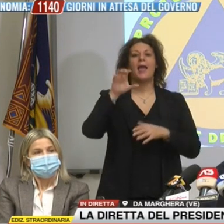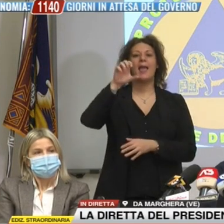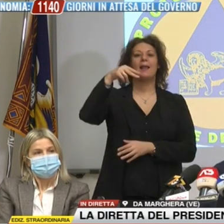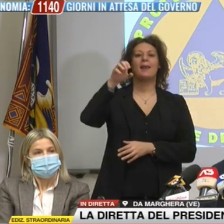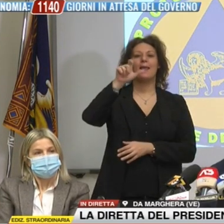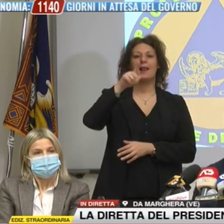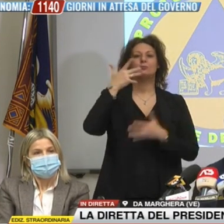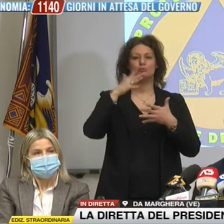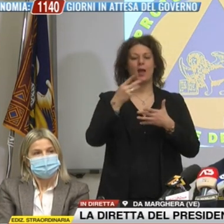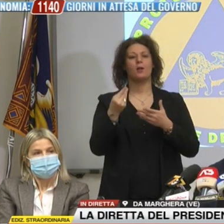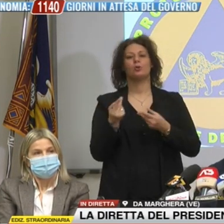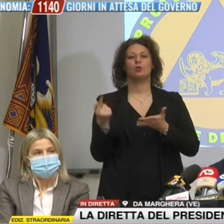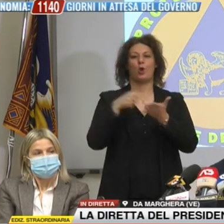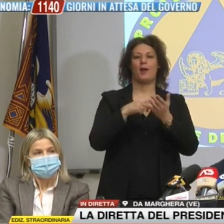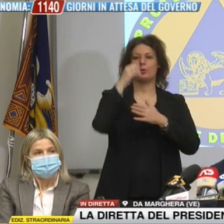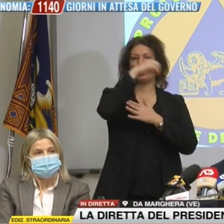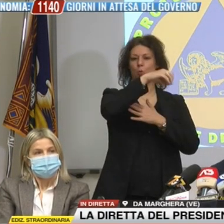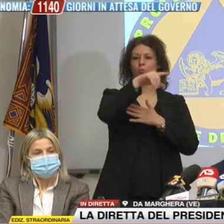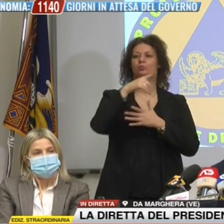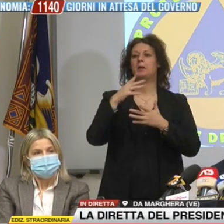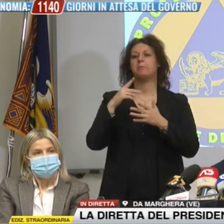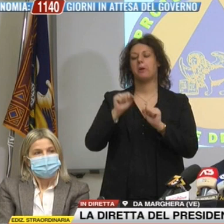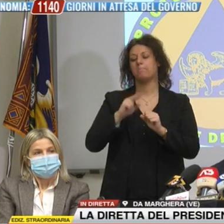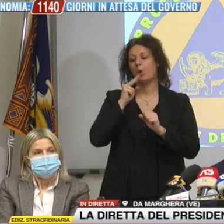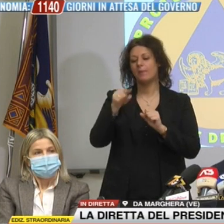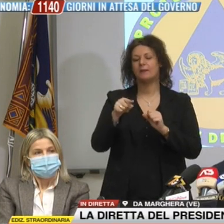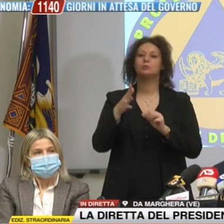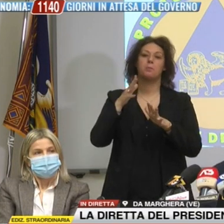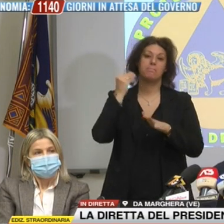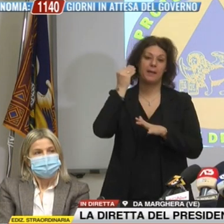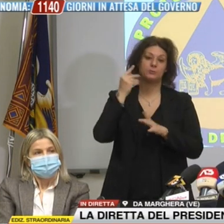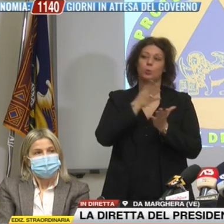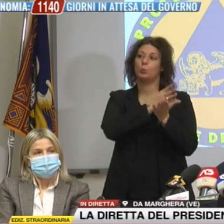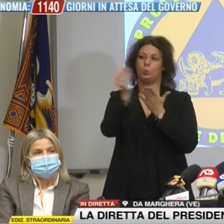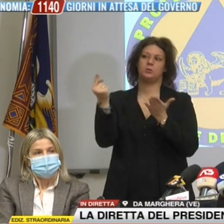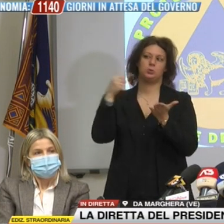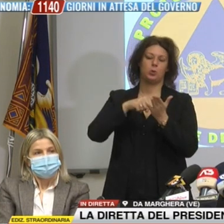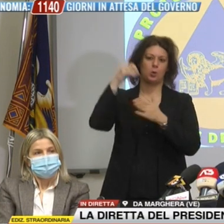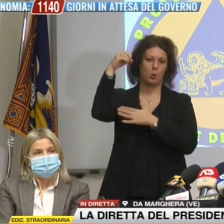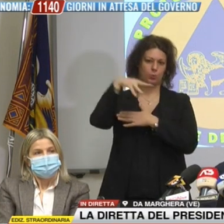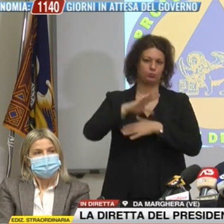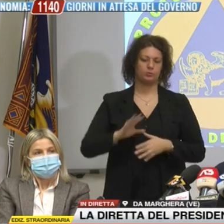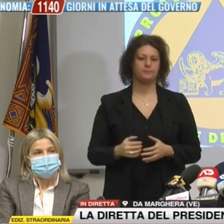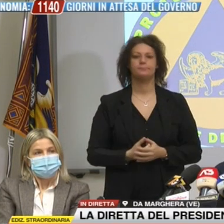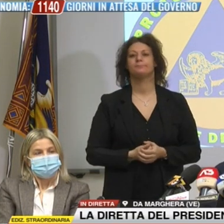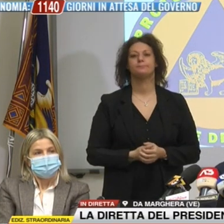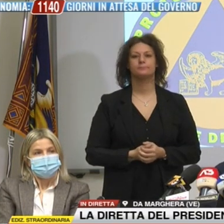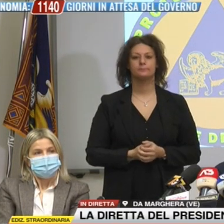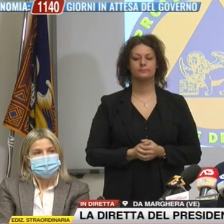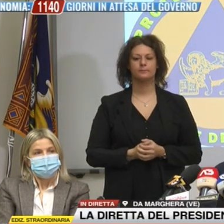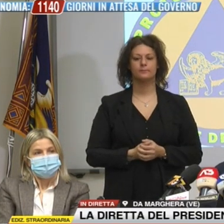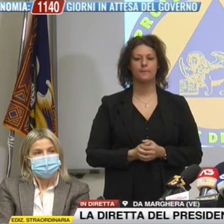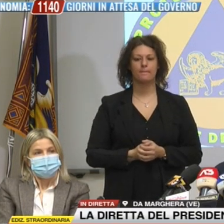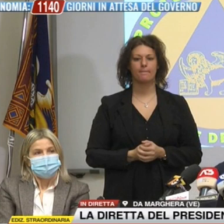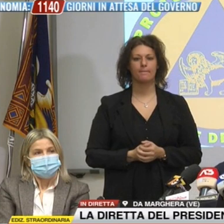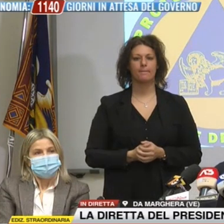ripristinarle tutte. Ovviamente vale quello che dicevo ieri per quanto riguarda i gruppi elettrogeni che sono stati dislocati già nella giornata